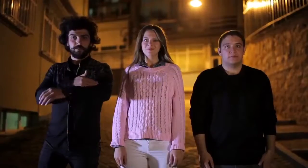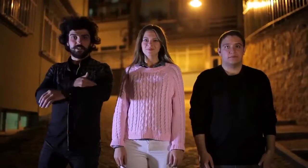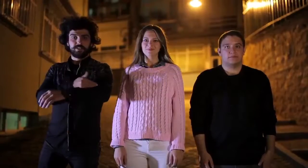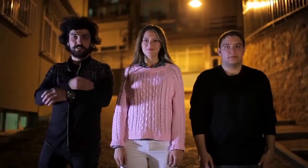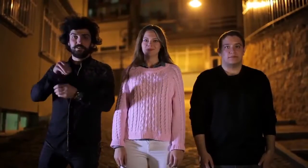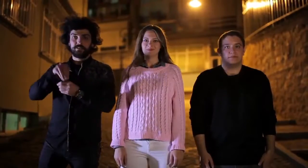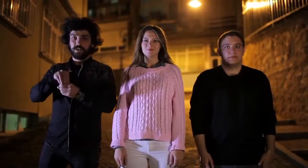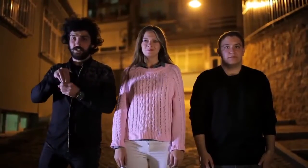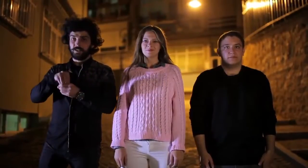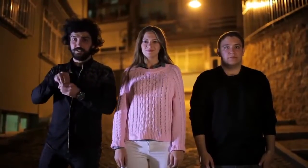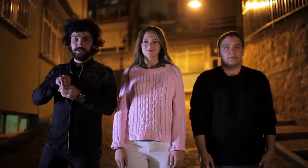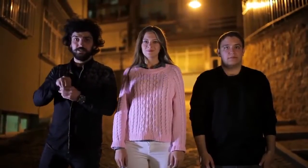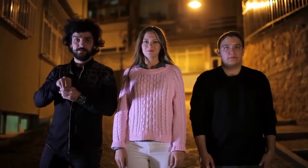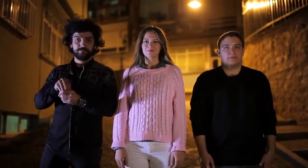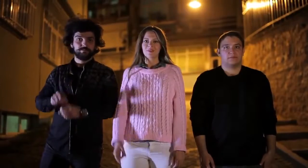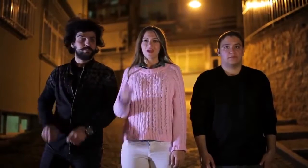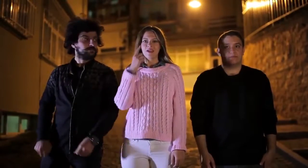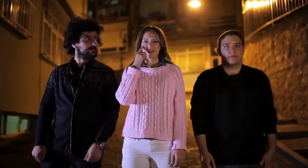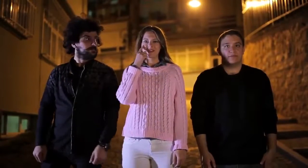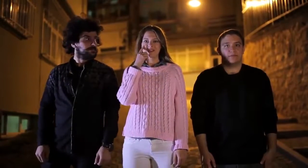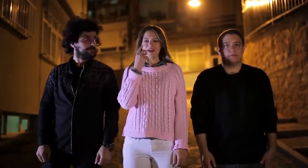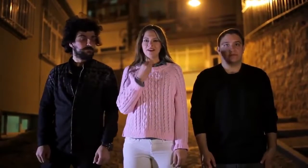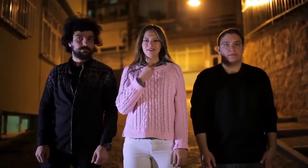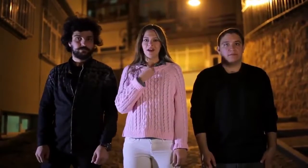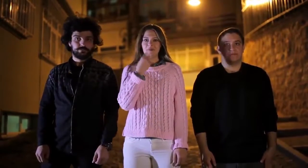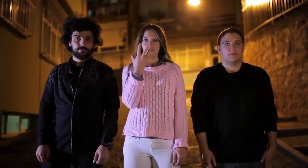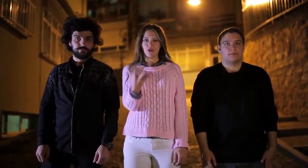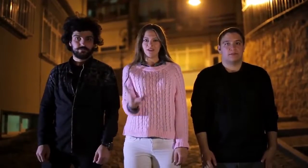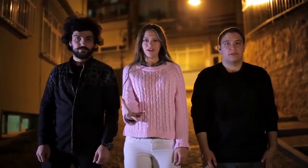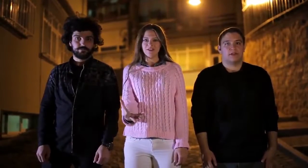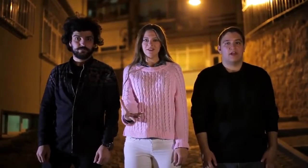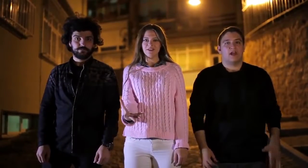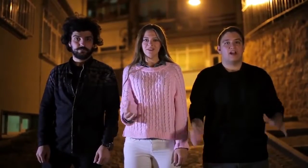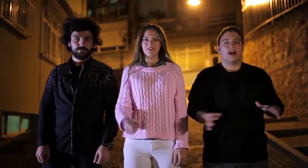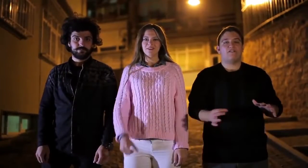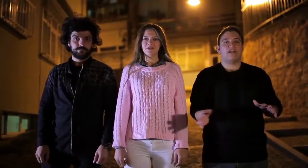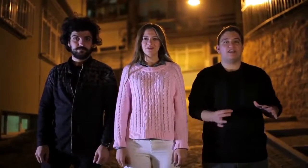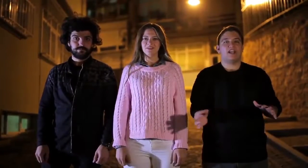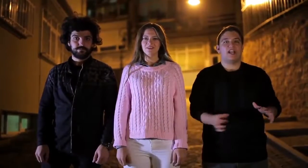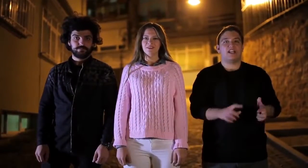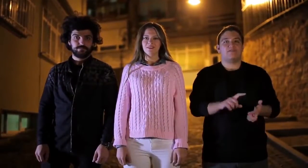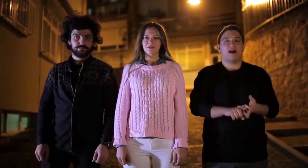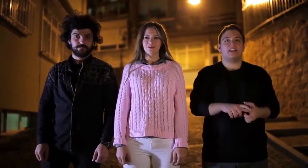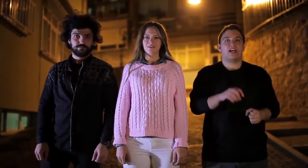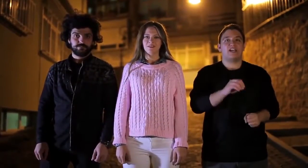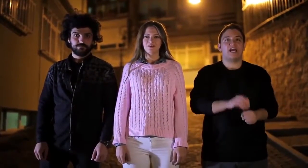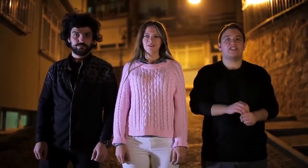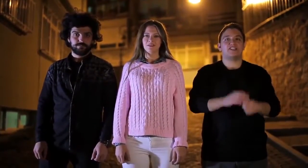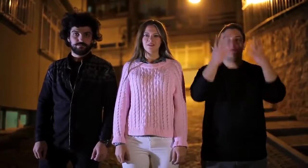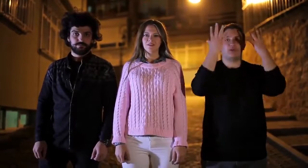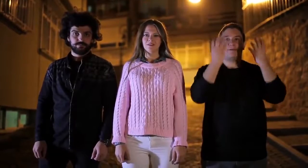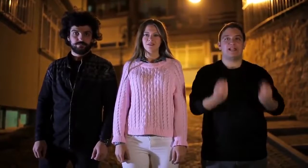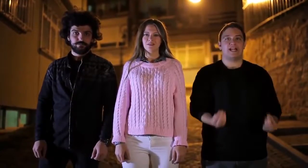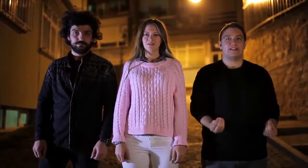Memleketin dahilinde... İktidara sahip olanlar... Gaflet, dalalet ve hatta hıyanın içinde bulunabilirler.